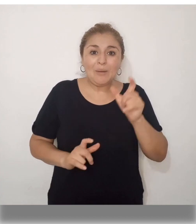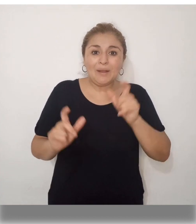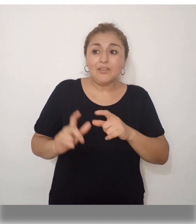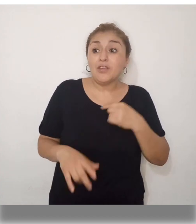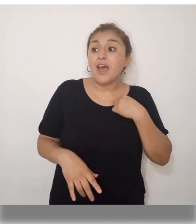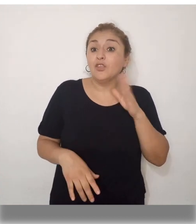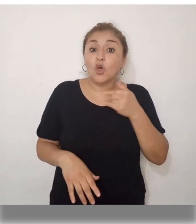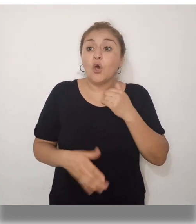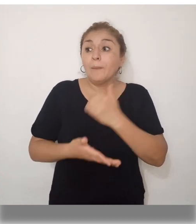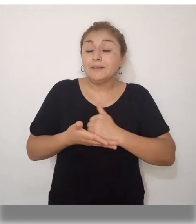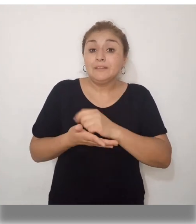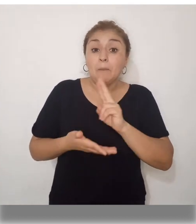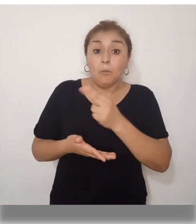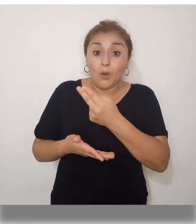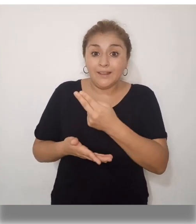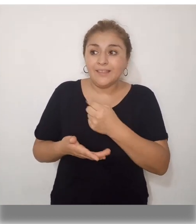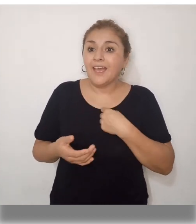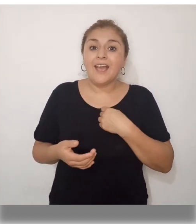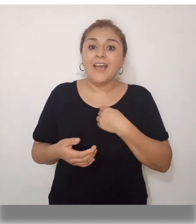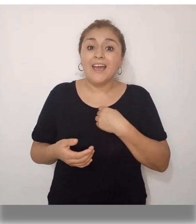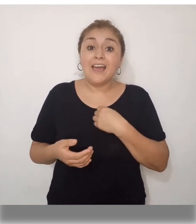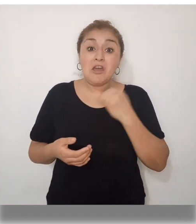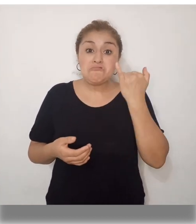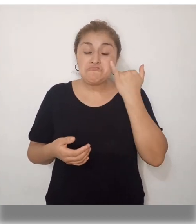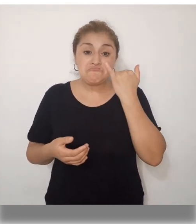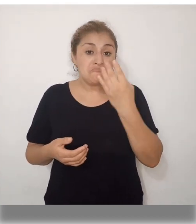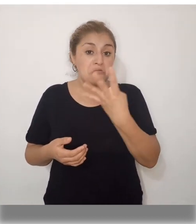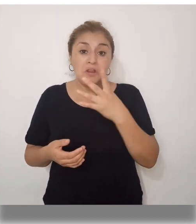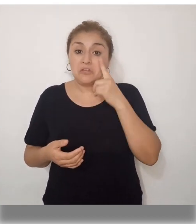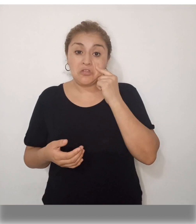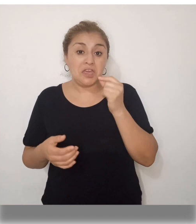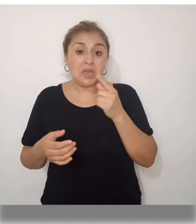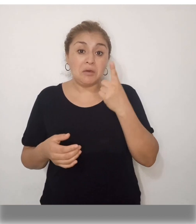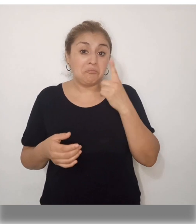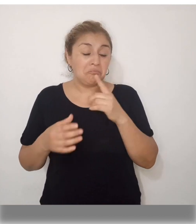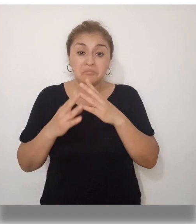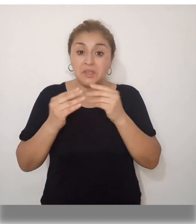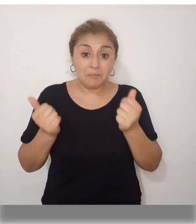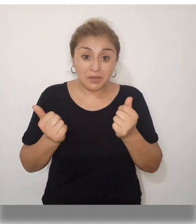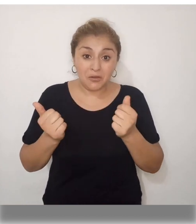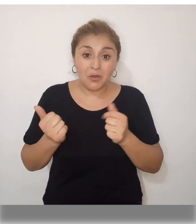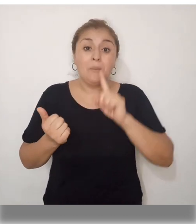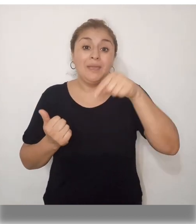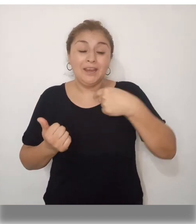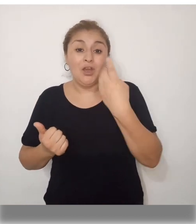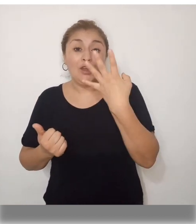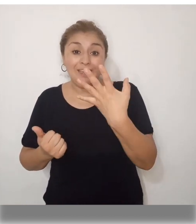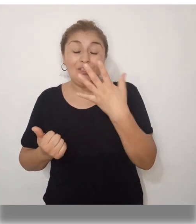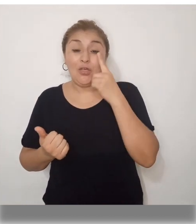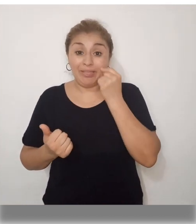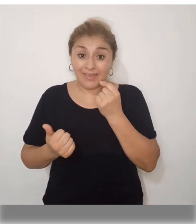esperaba El quinto día llegó y así llegaría la quinta